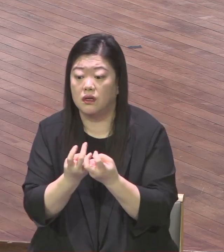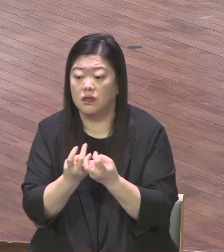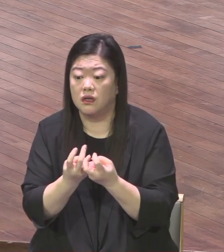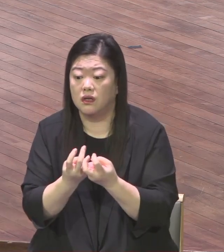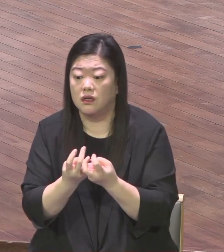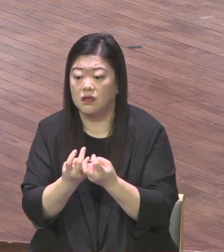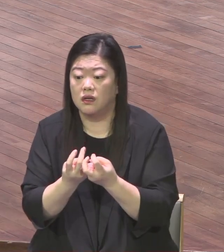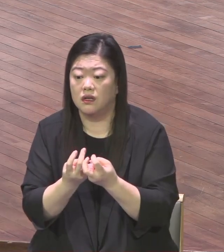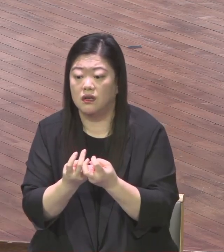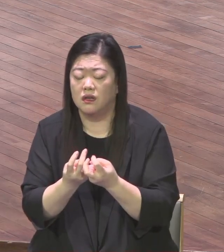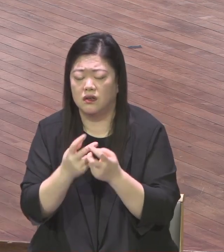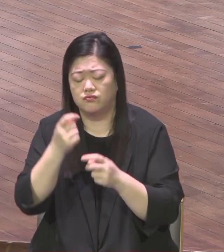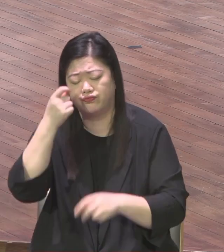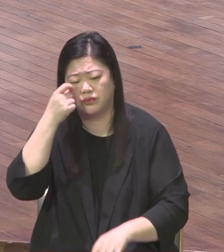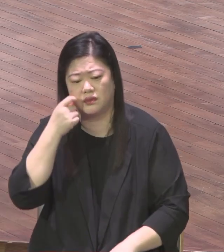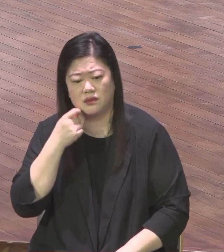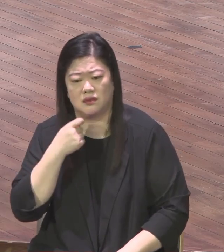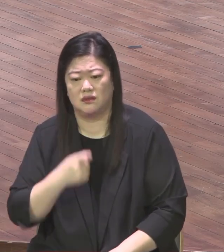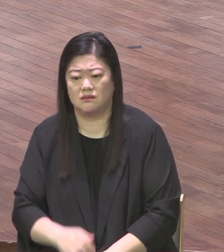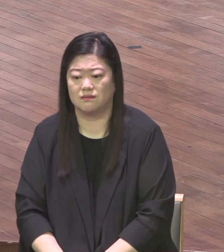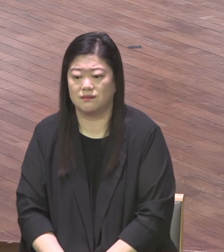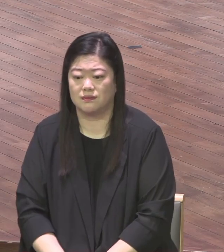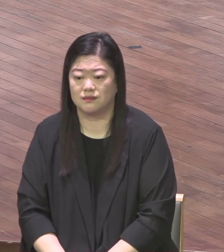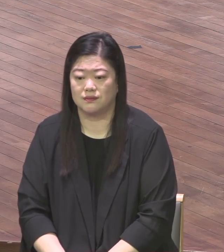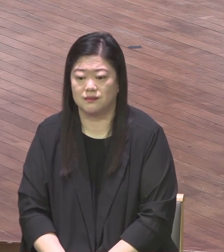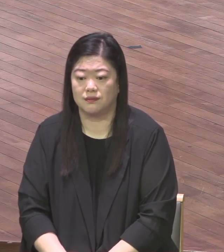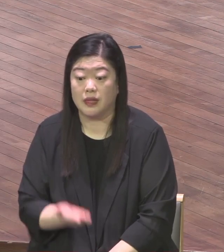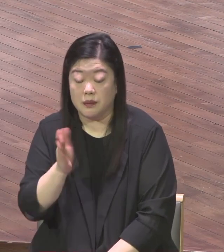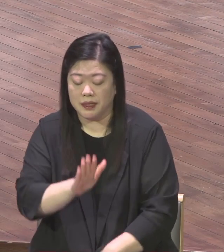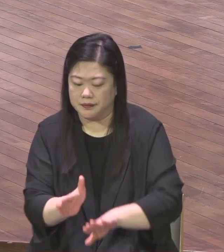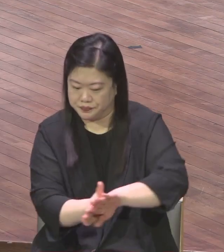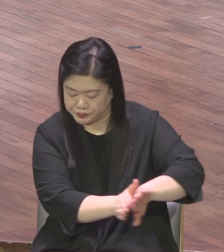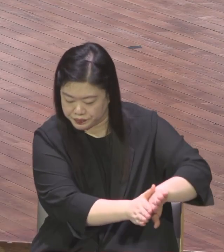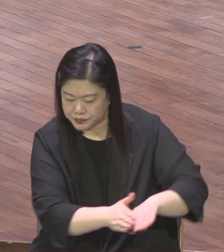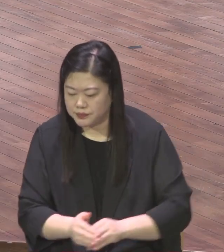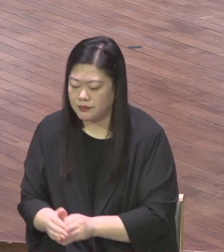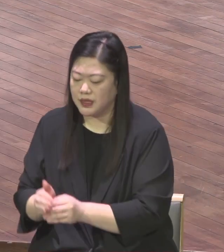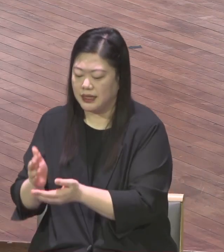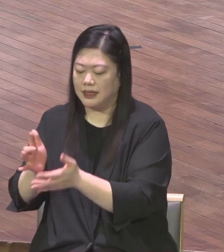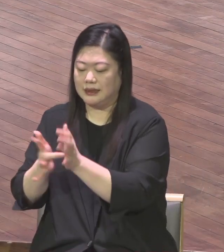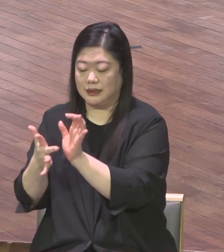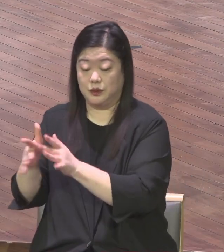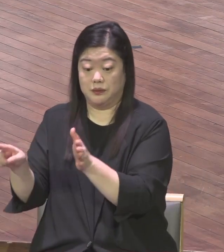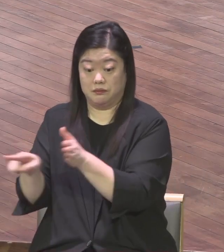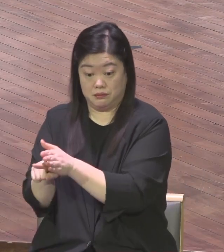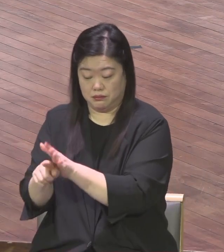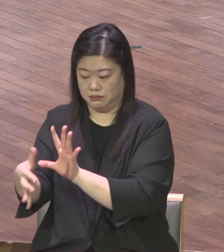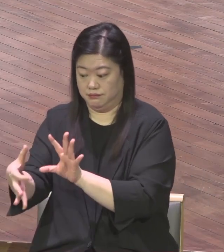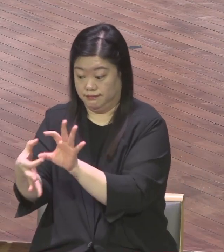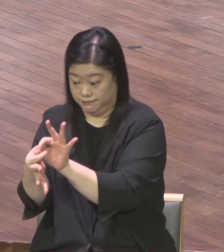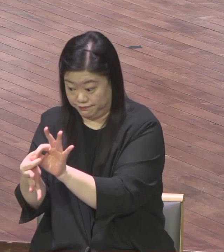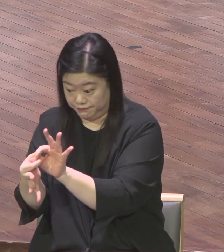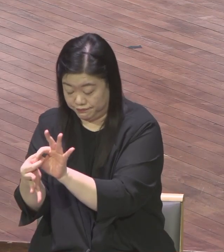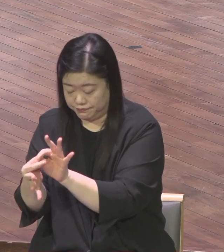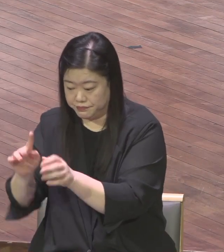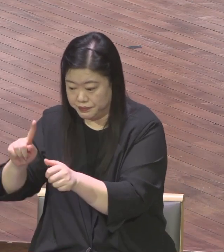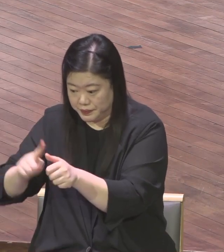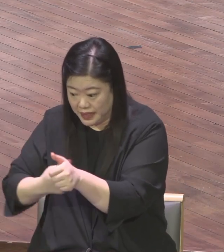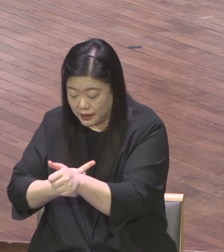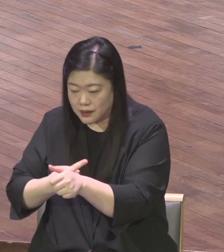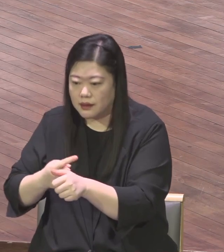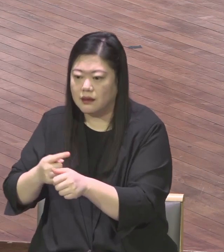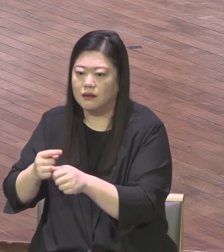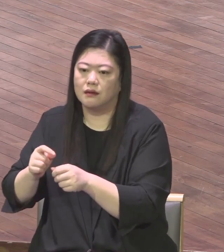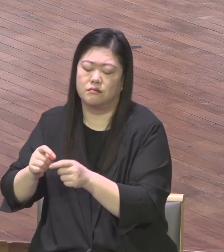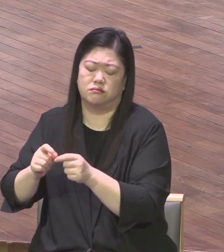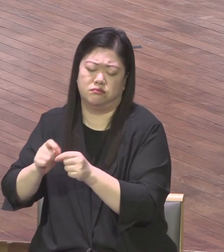곡해야 되지요. 이와는 달리 주 안에 있는 자, 미래는요 확실하게 다릅니다.